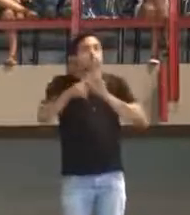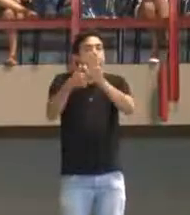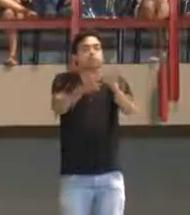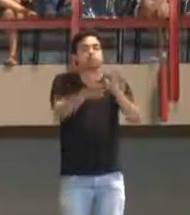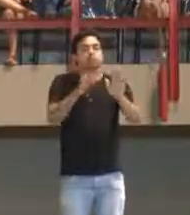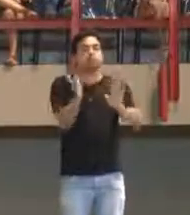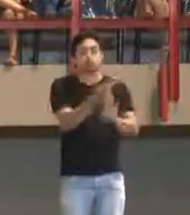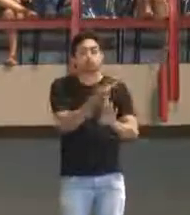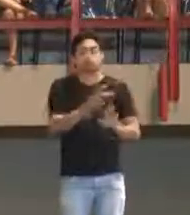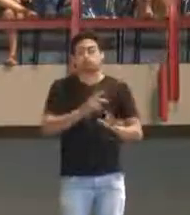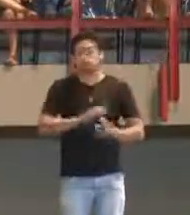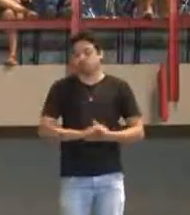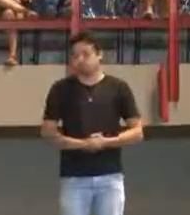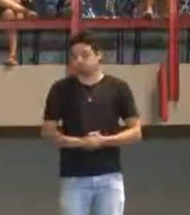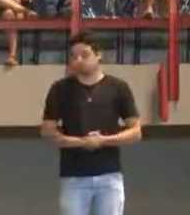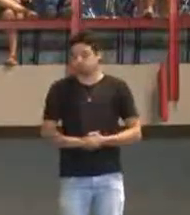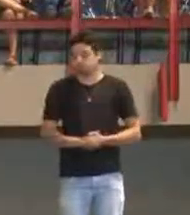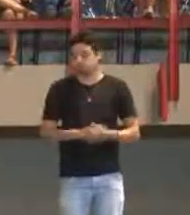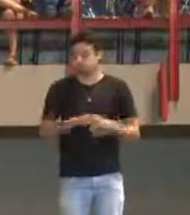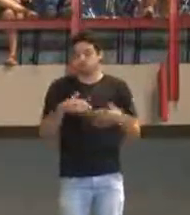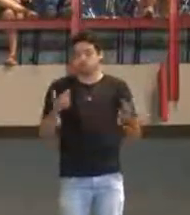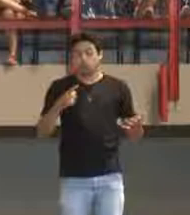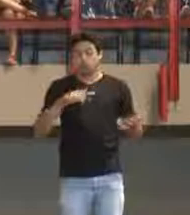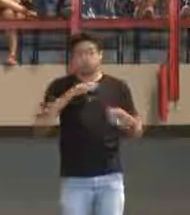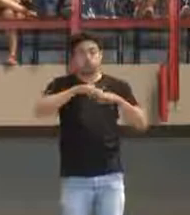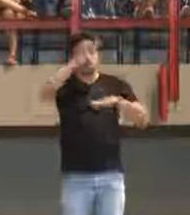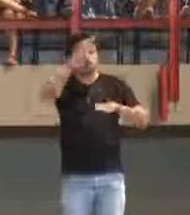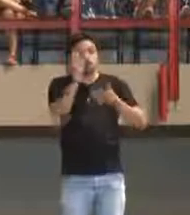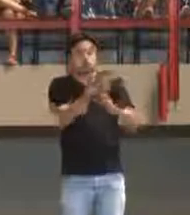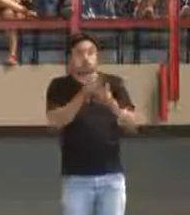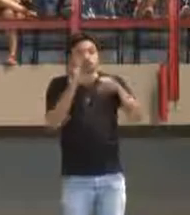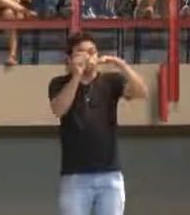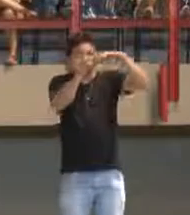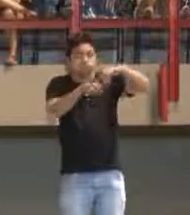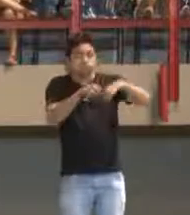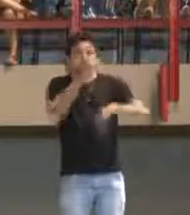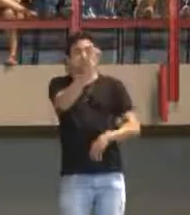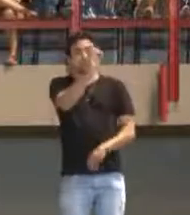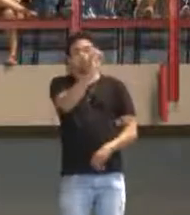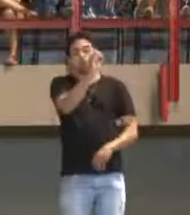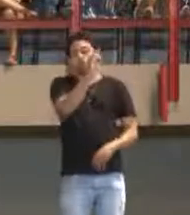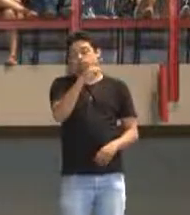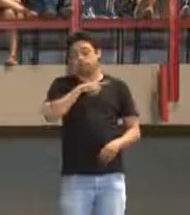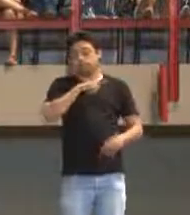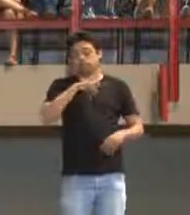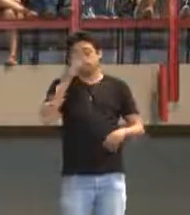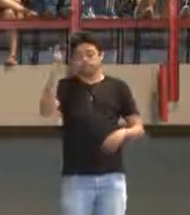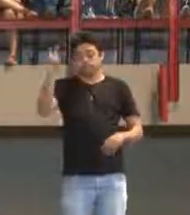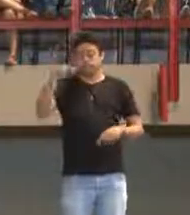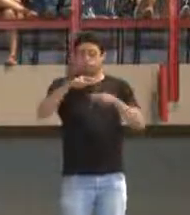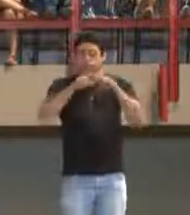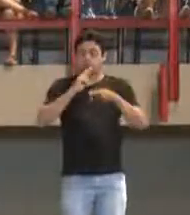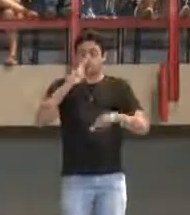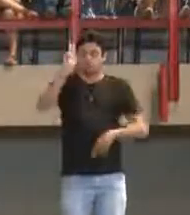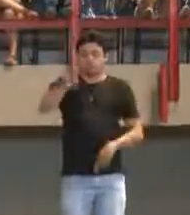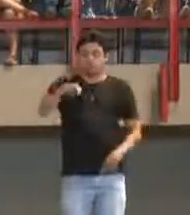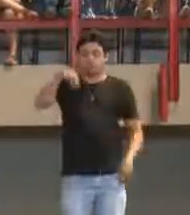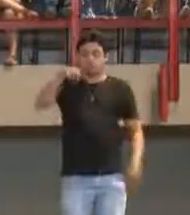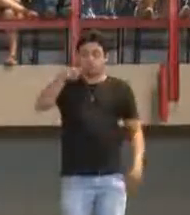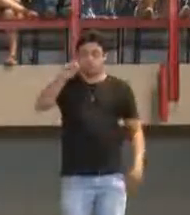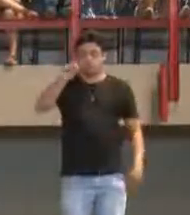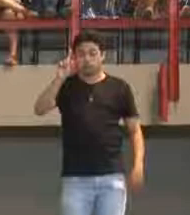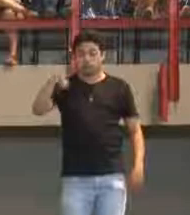vezes aconteceu. Qual é o número de gols que mais vezes aconteceu? 0 gols apareceu 5 vezes.